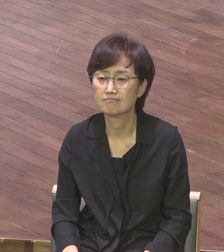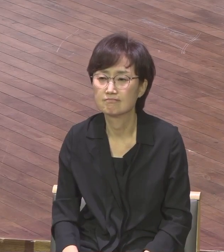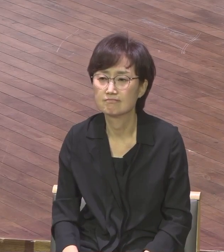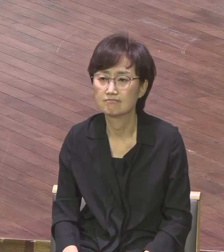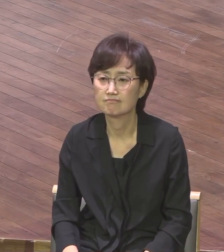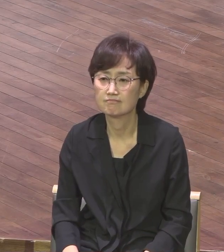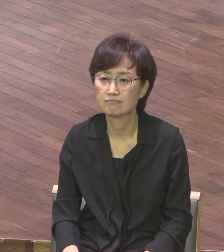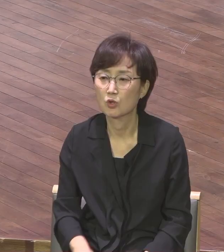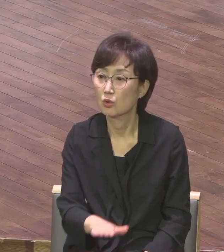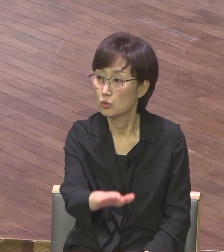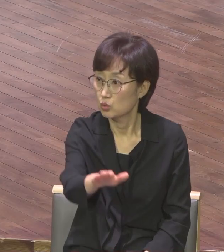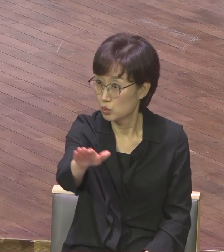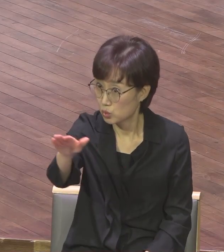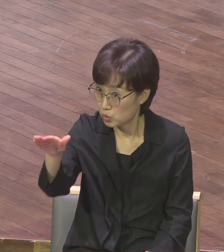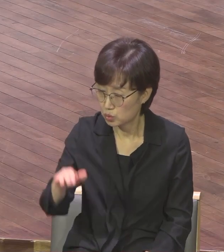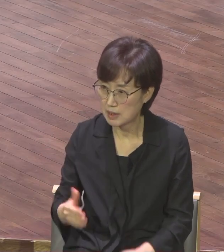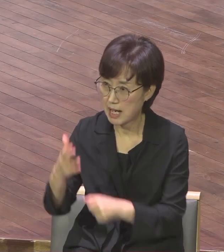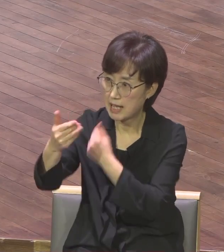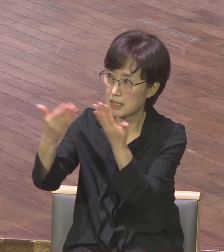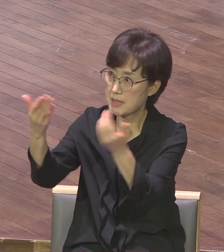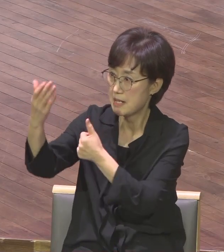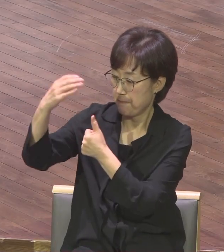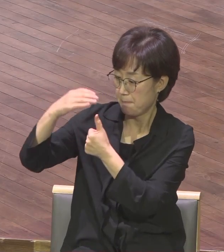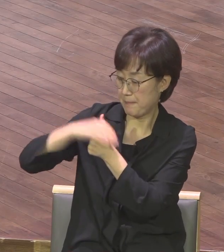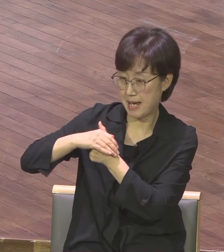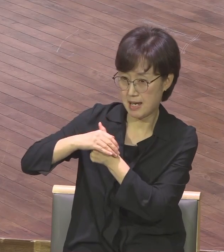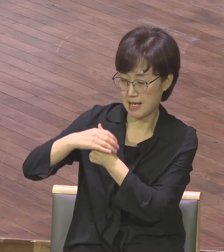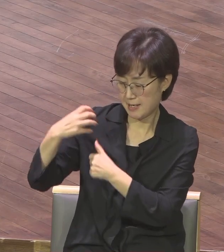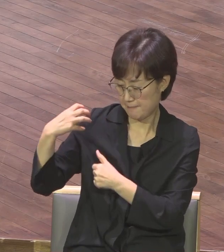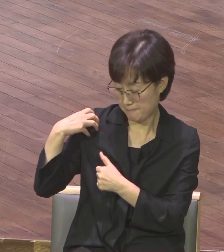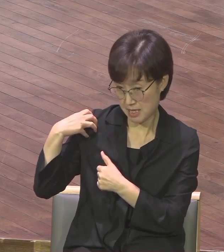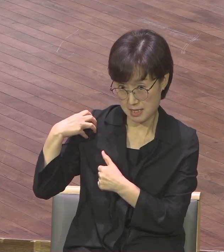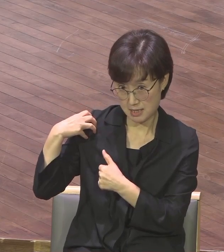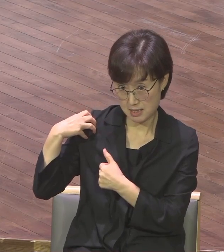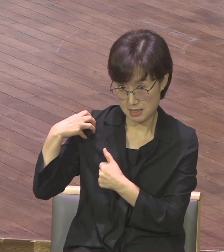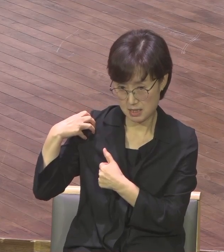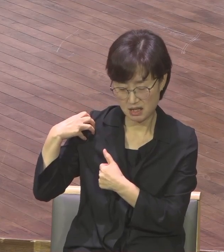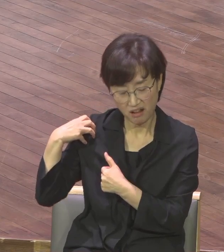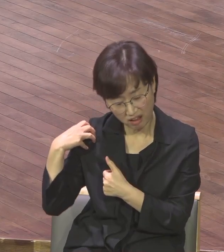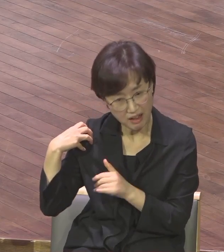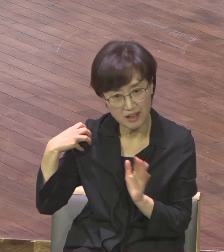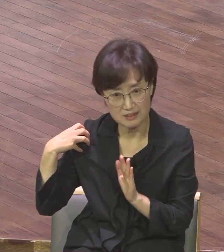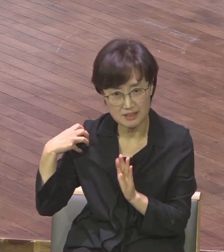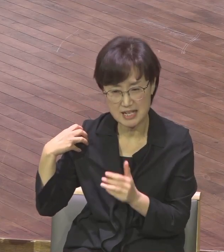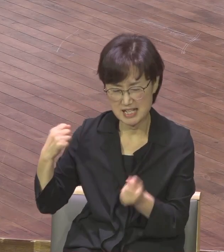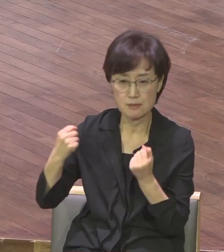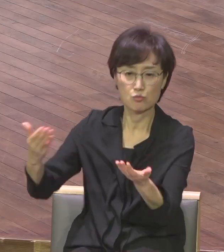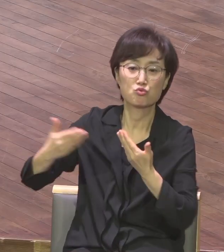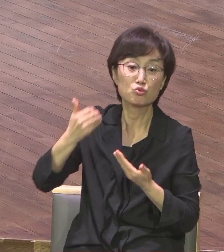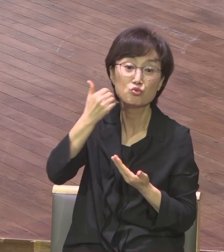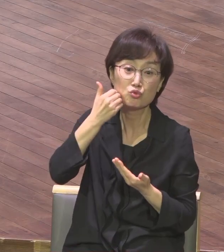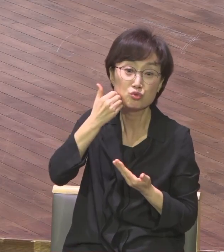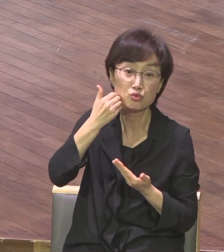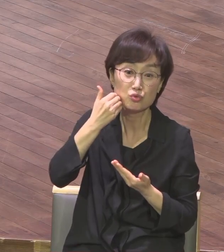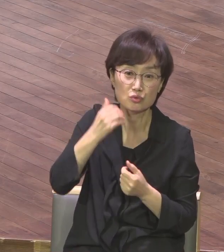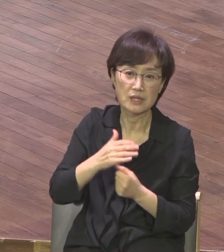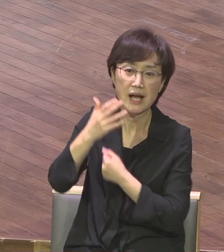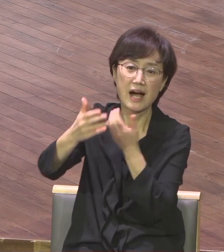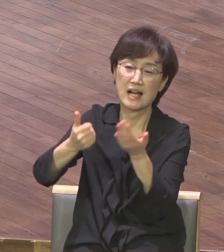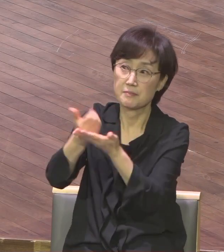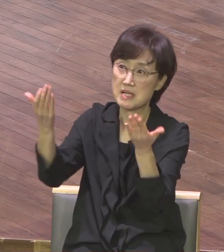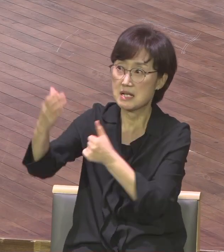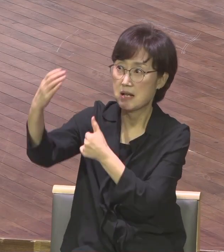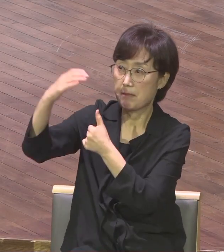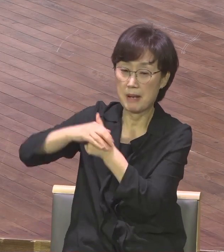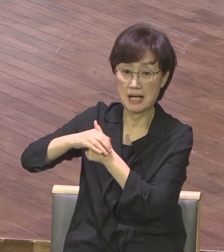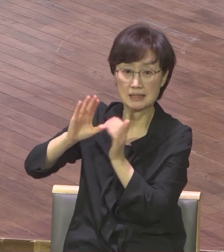특별히 우리가 사명을 감당할 때 우리에게 주시는 힘 주시는 분이 계세요. 사명을 감당할 때 하나님 주신 직분을 감당할